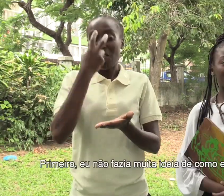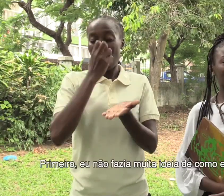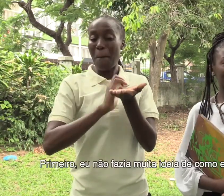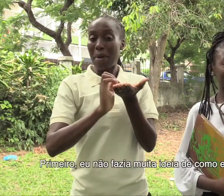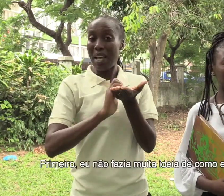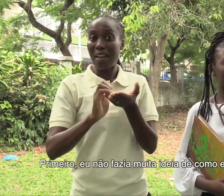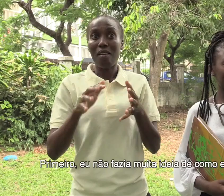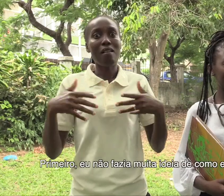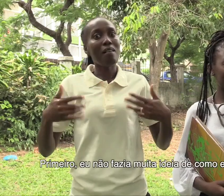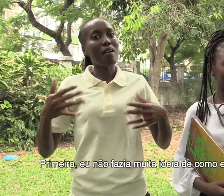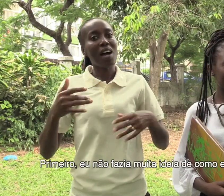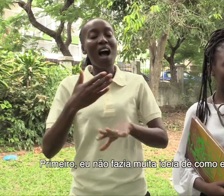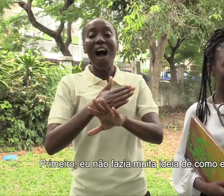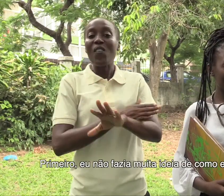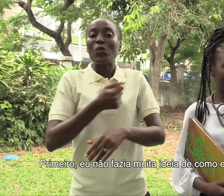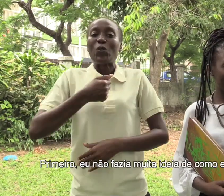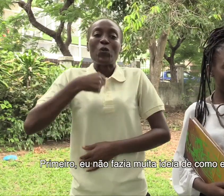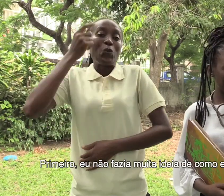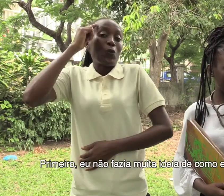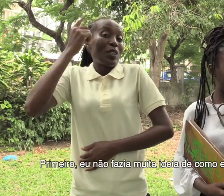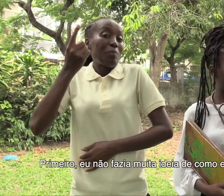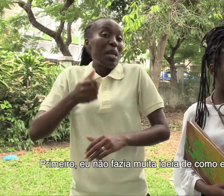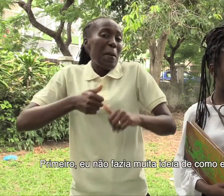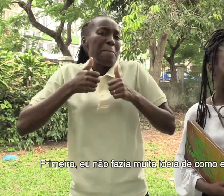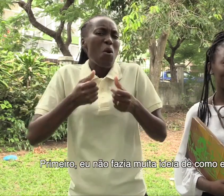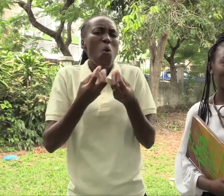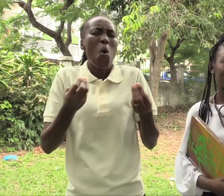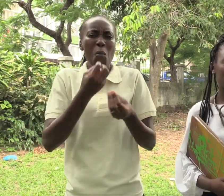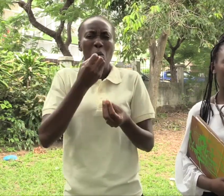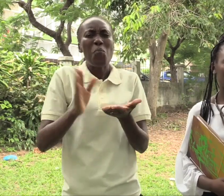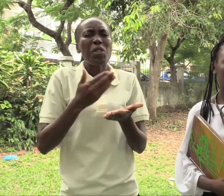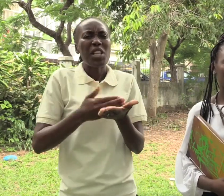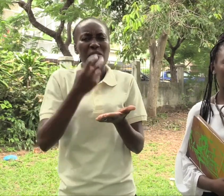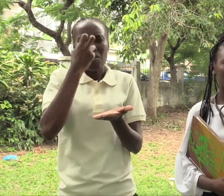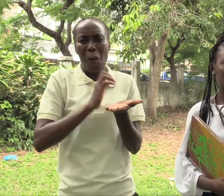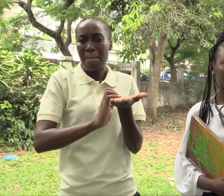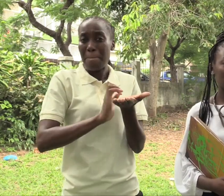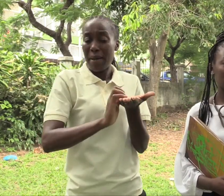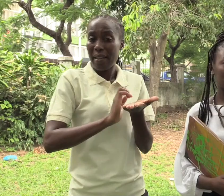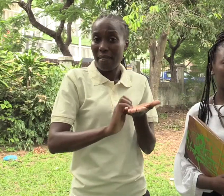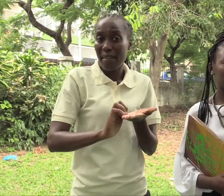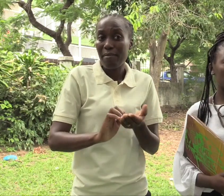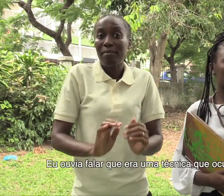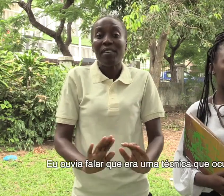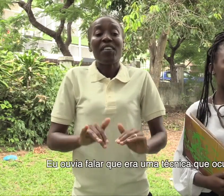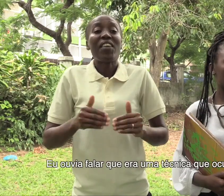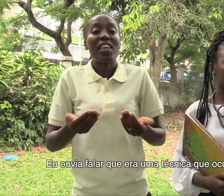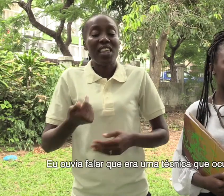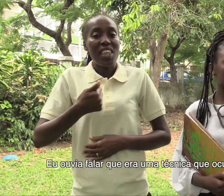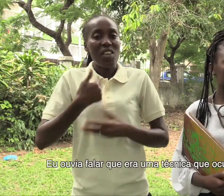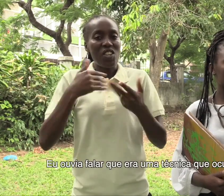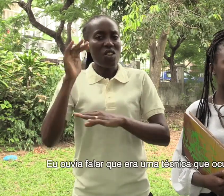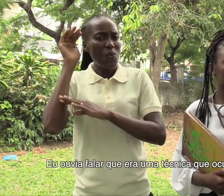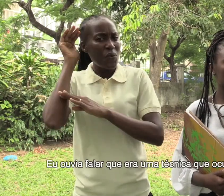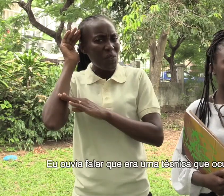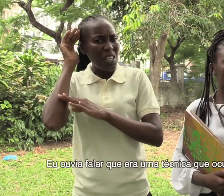Primeiro, eu não fazia muita ideia de como é que era um livro braile. E eu ouvia falar